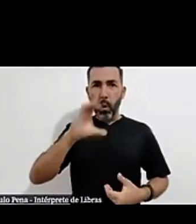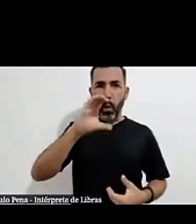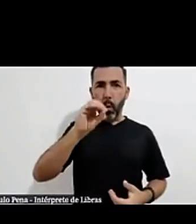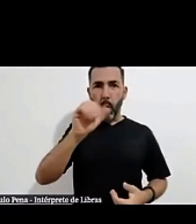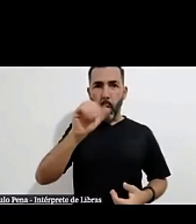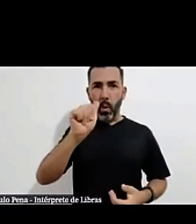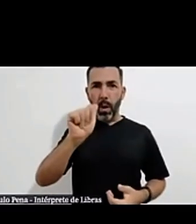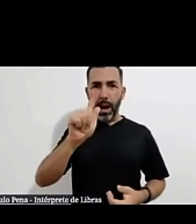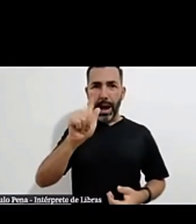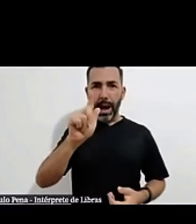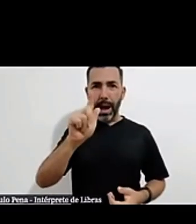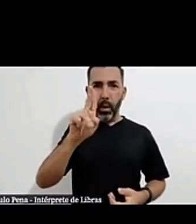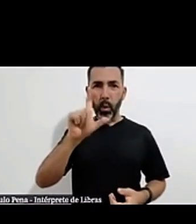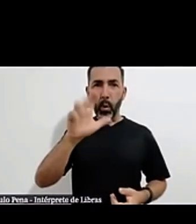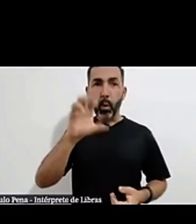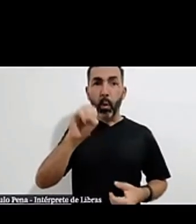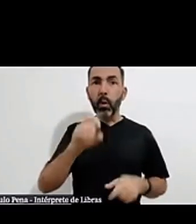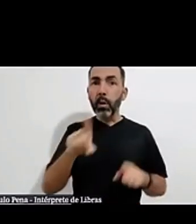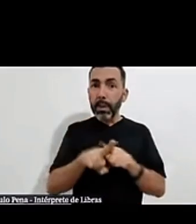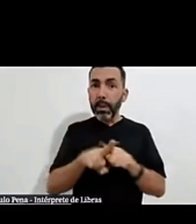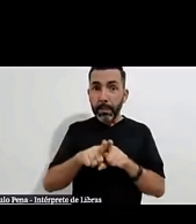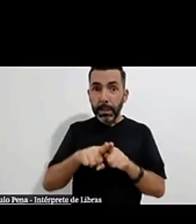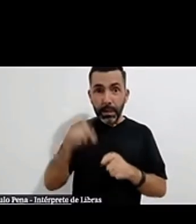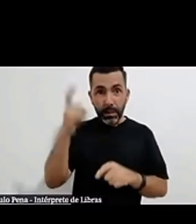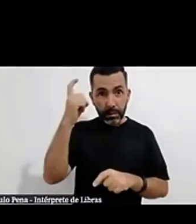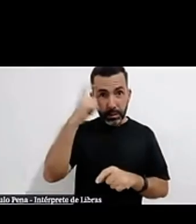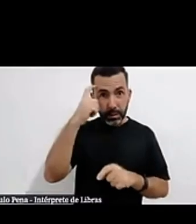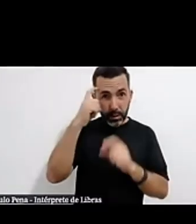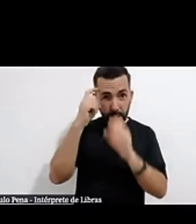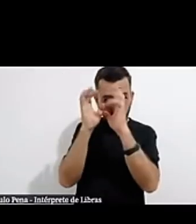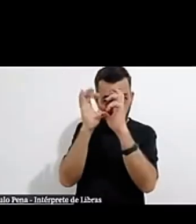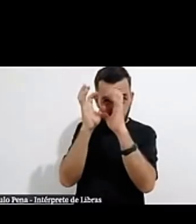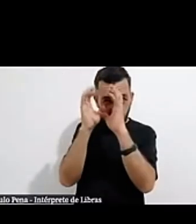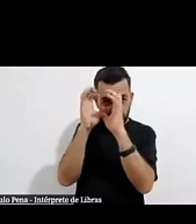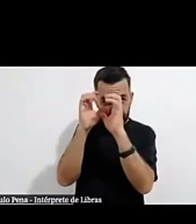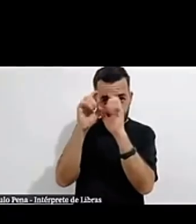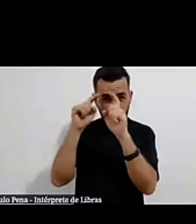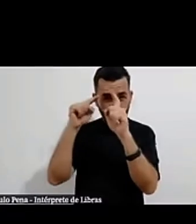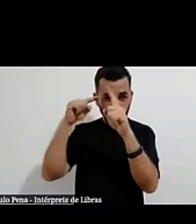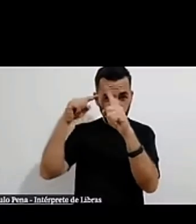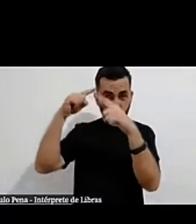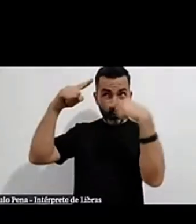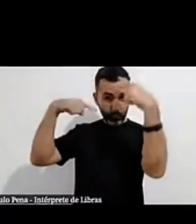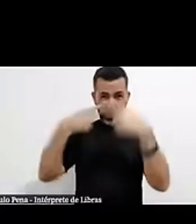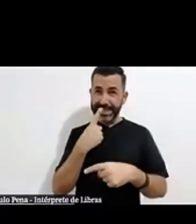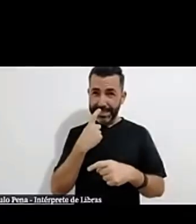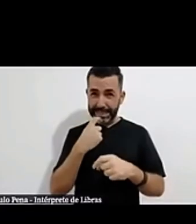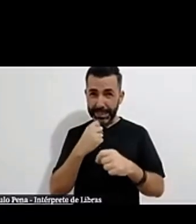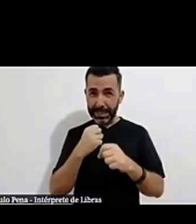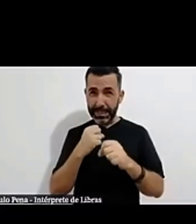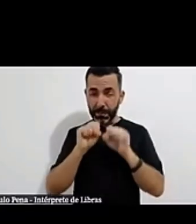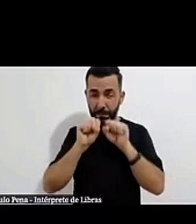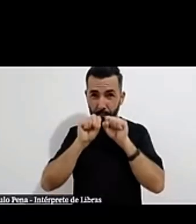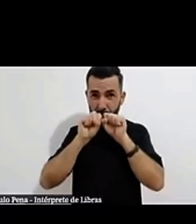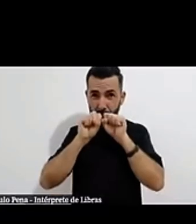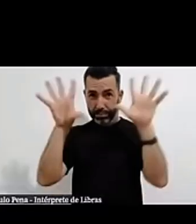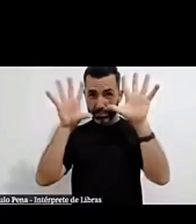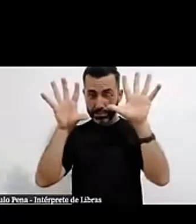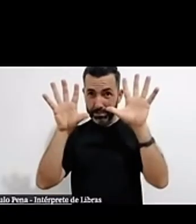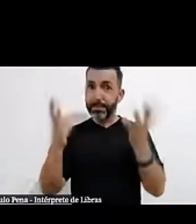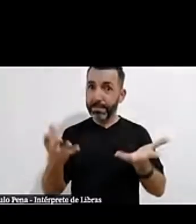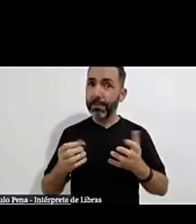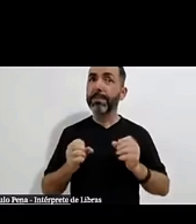vascular cerebral. Porque o que está em jogo aqui é a qualidade do sangue, tá? Que vai fazer com